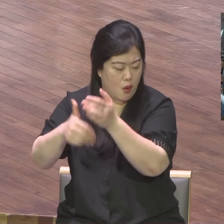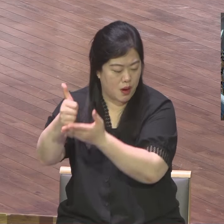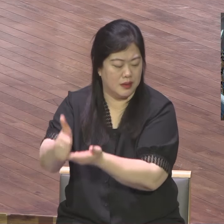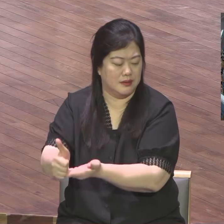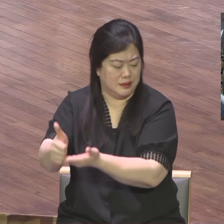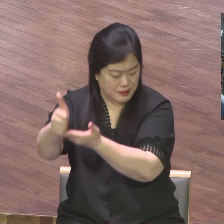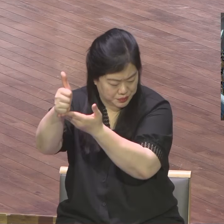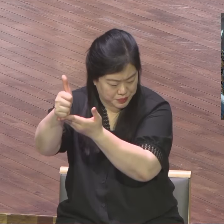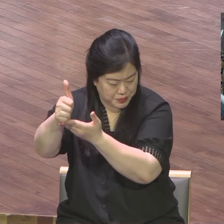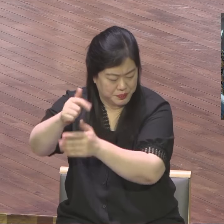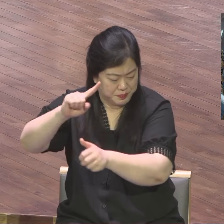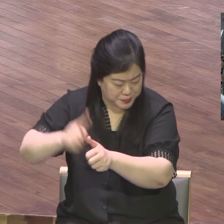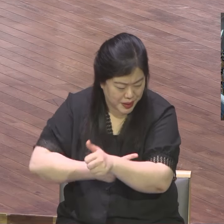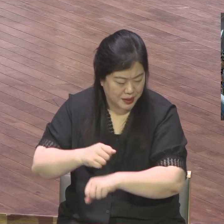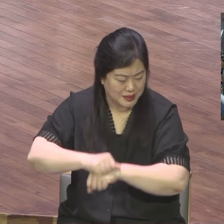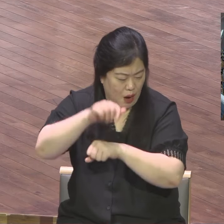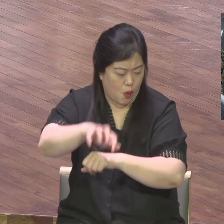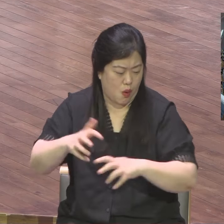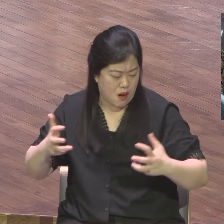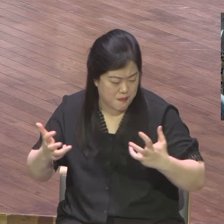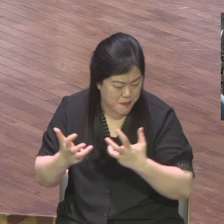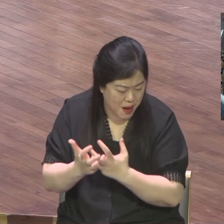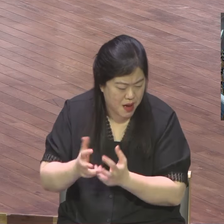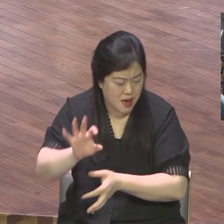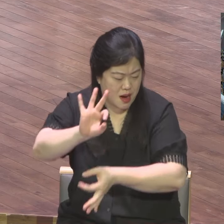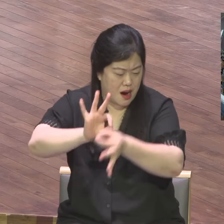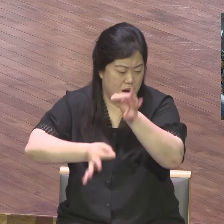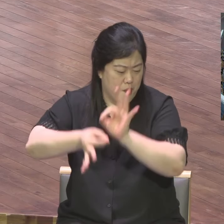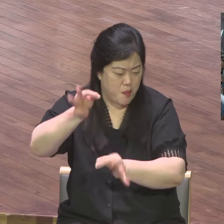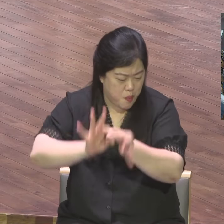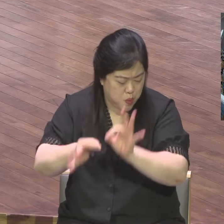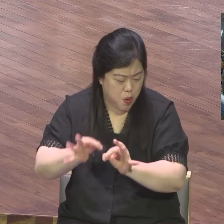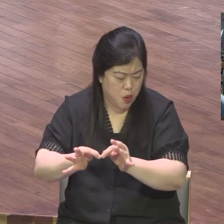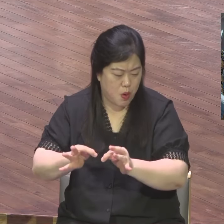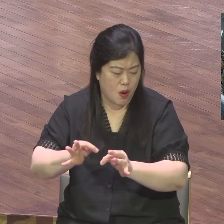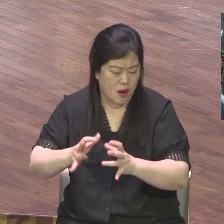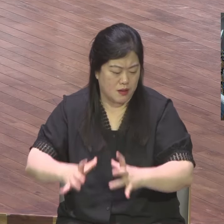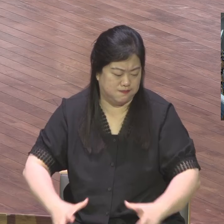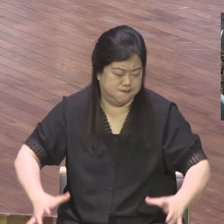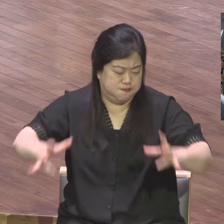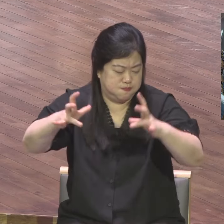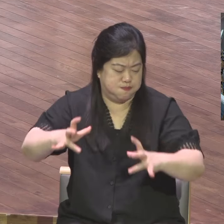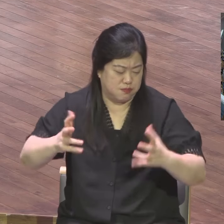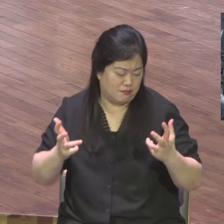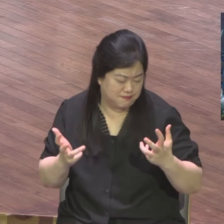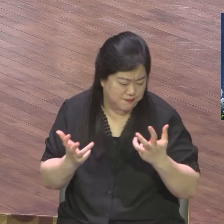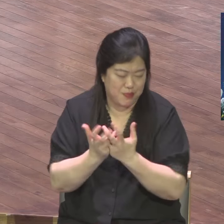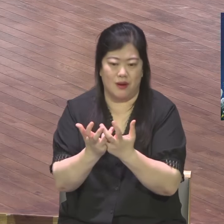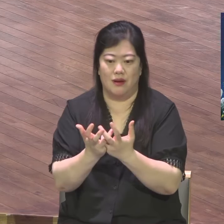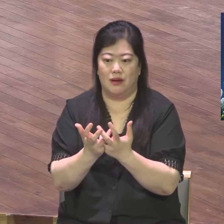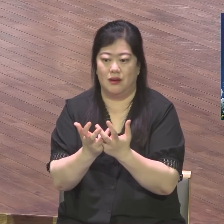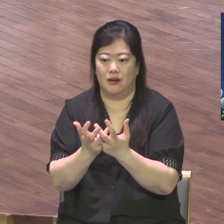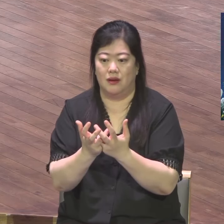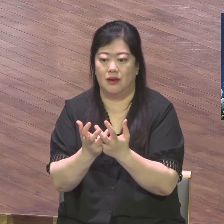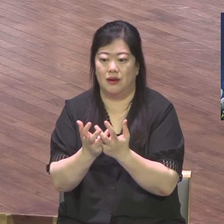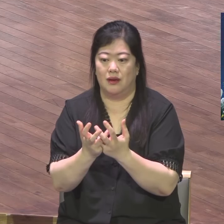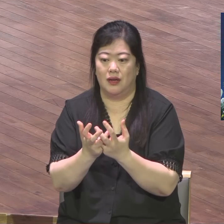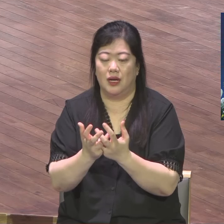내 창고가 가득히 차고 내 포도털에 포도즙이 넘치리라. 여호와를 먼저